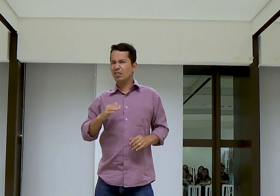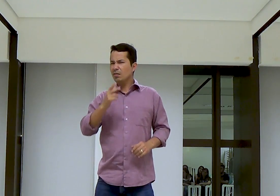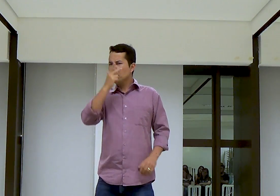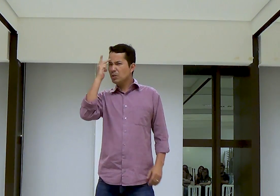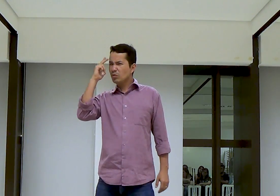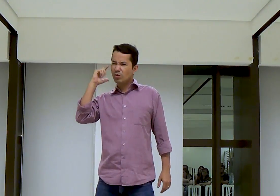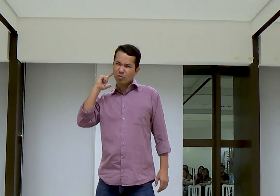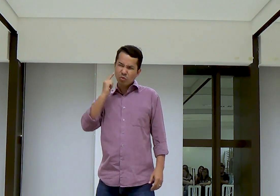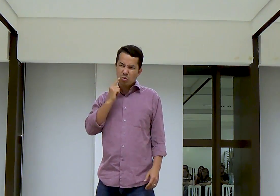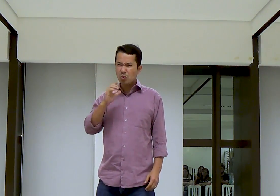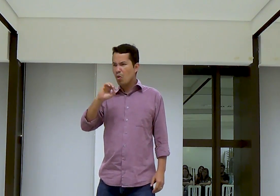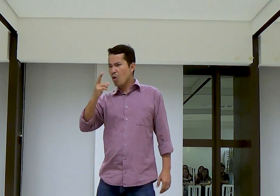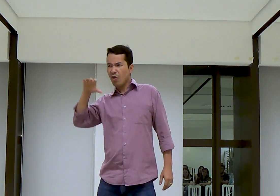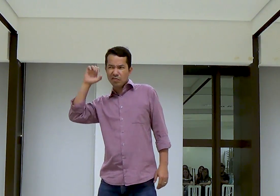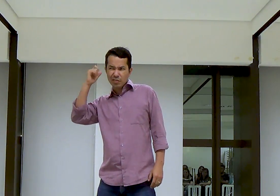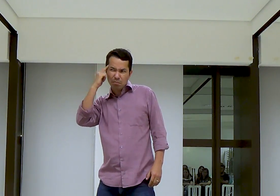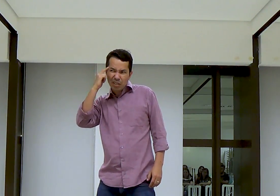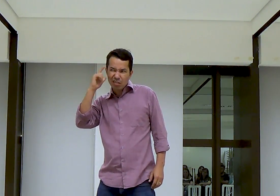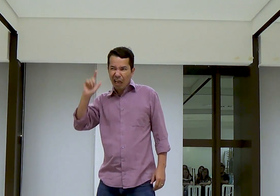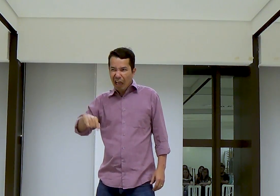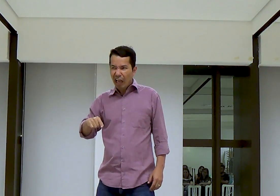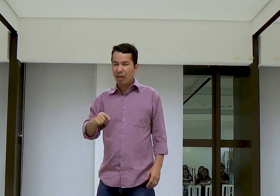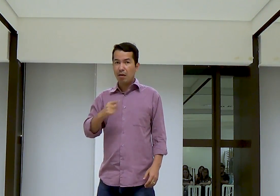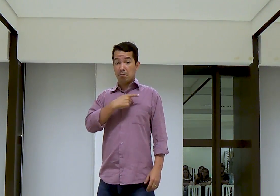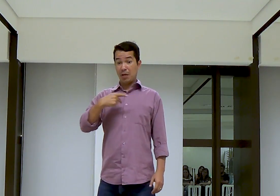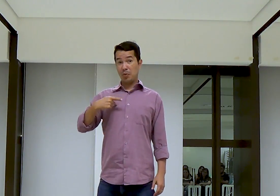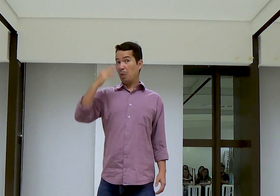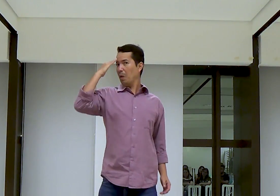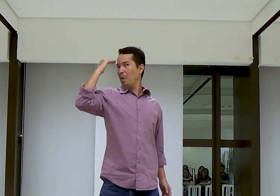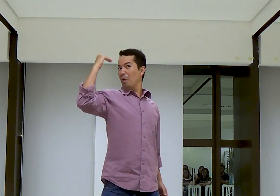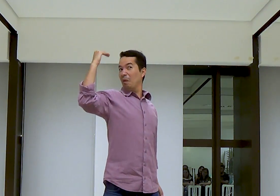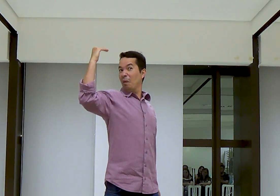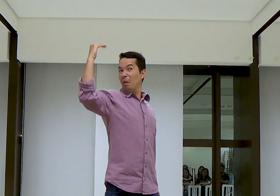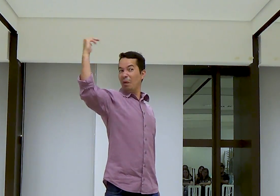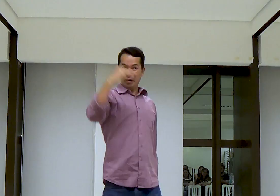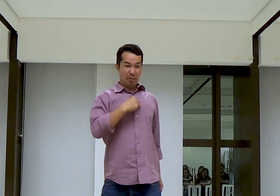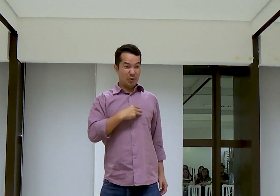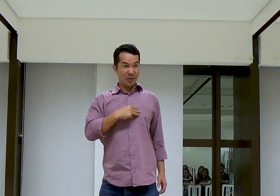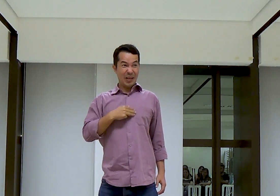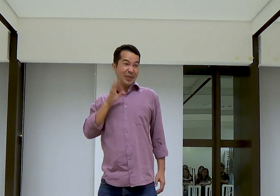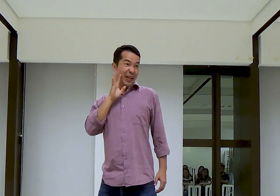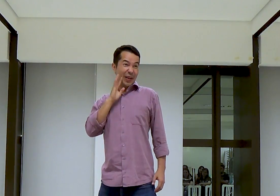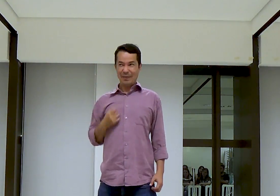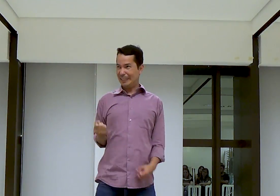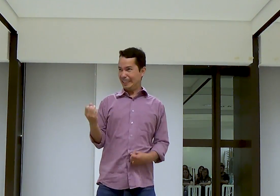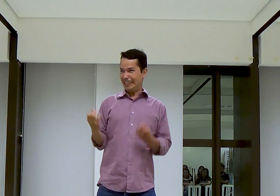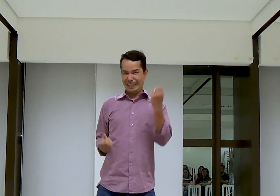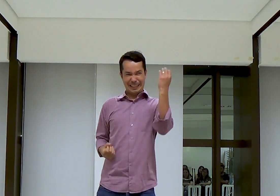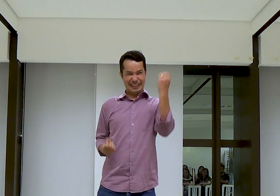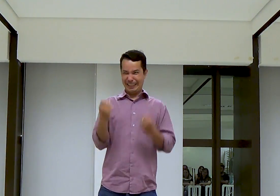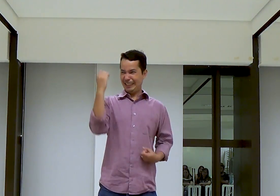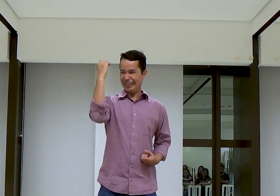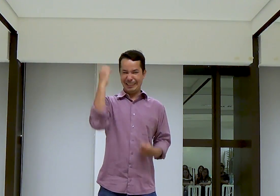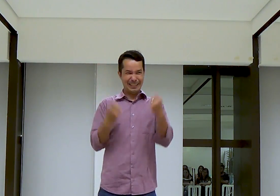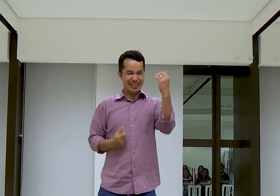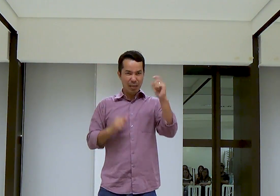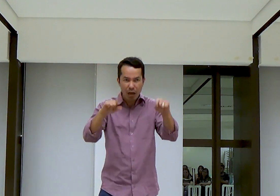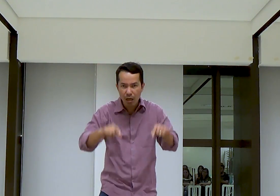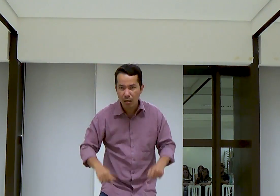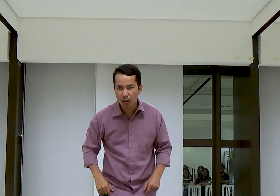coisas. Mas é pessoa surda, ouvinte, tanto faz. Pensa assim: ah, missionário, pastor é famoso,